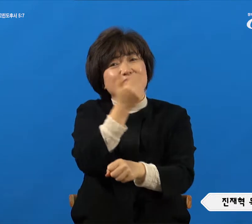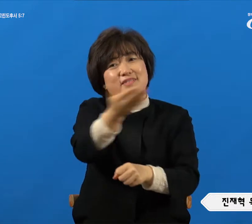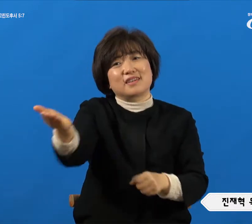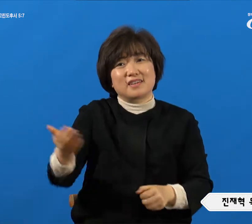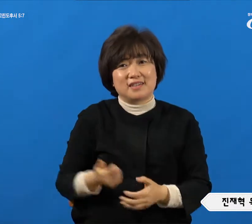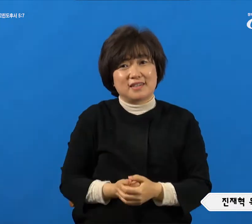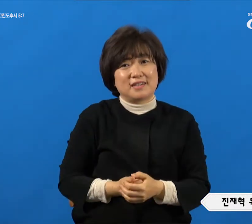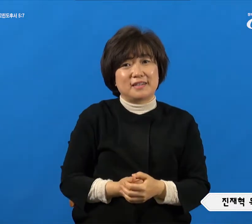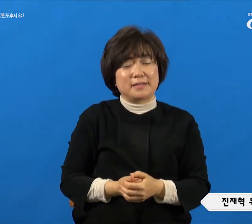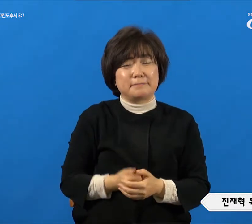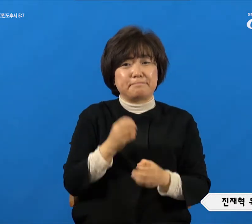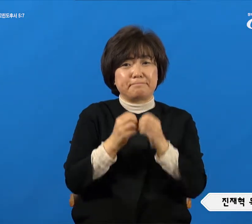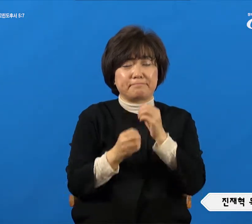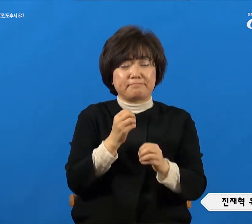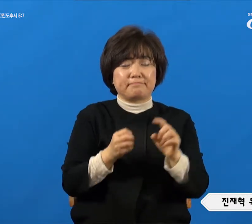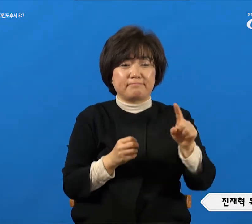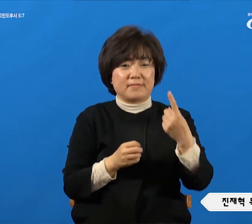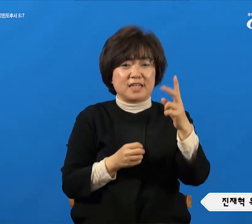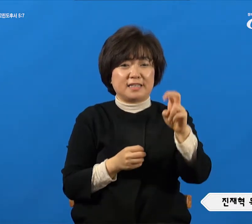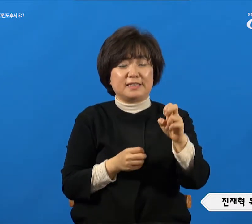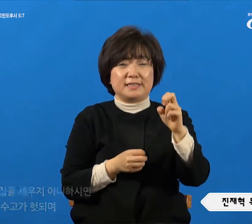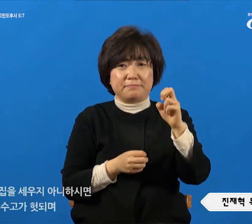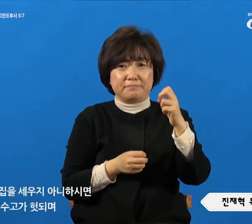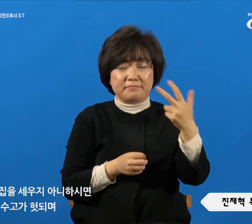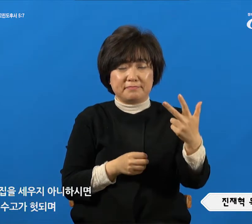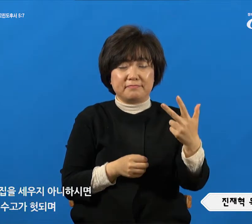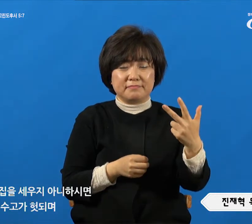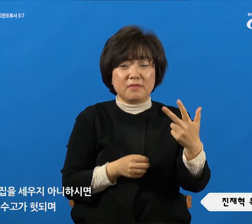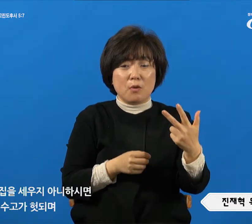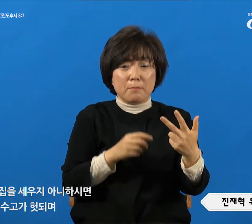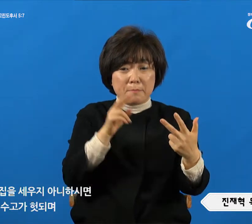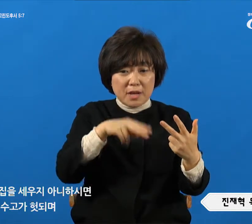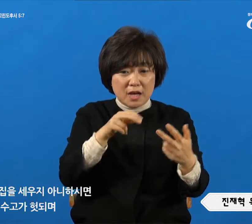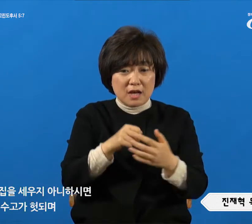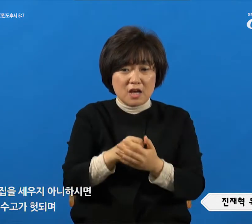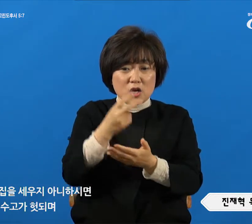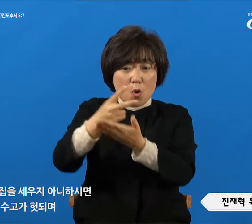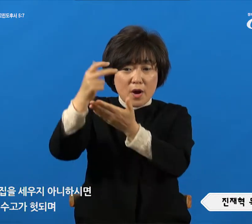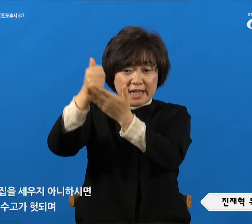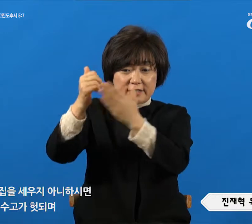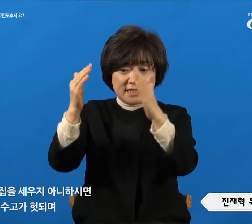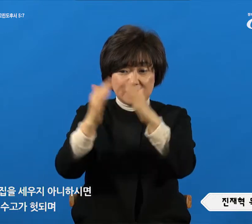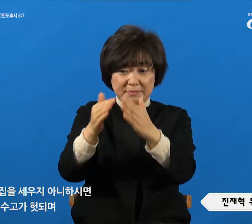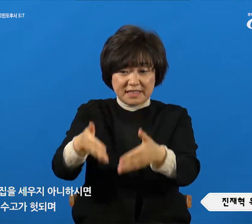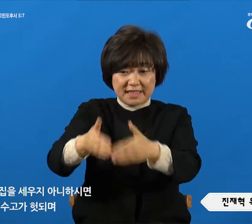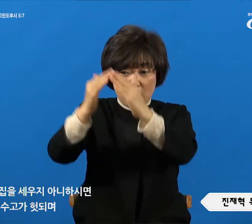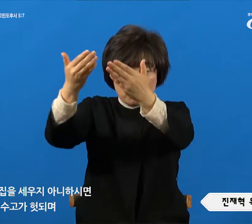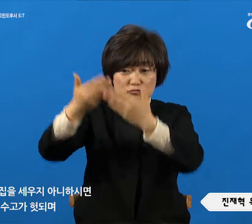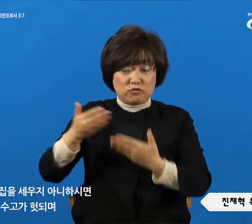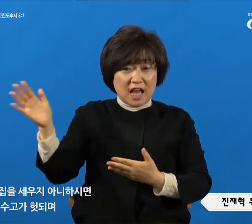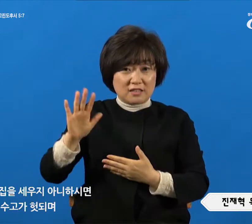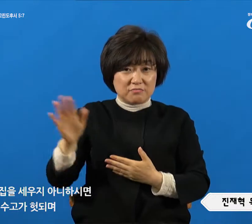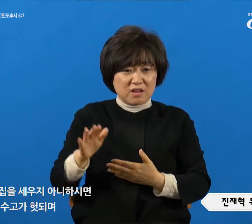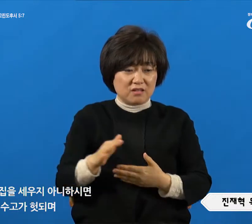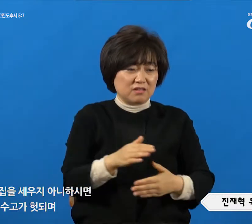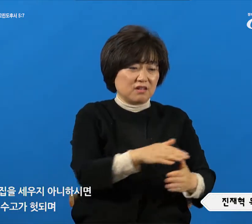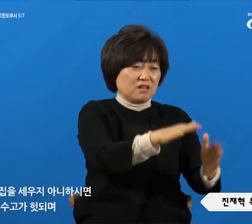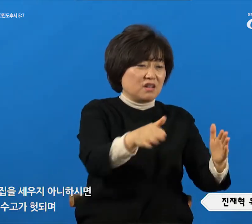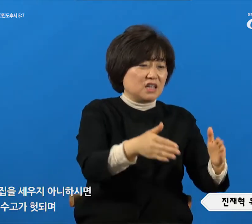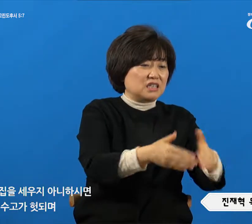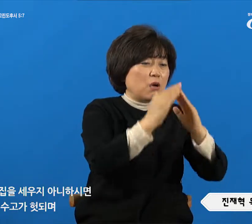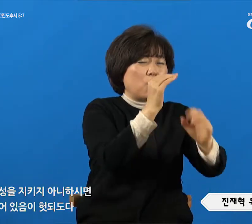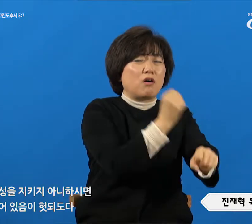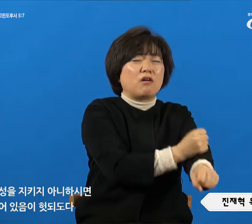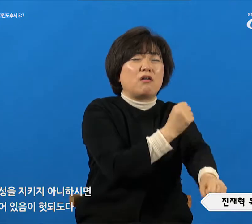있습니까? 시편 127편은 말씀합니다. 여호와께서 집을 세우지 아니하시면 세우는 자의